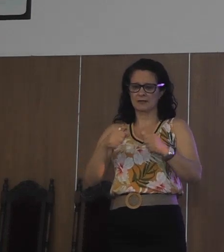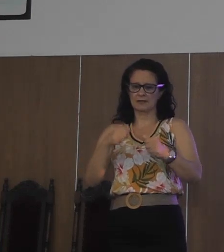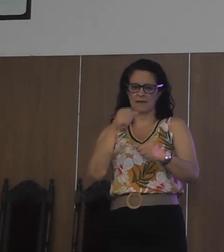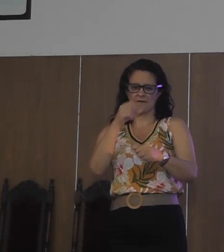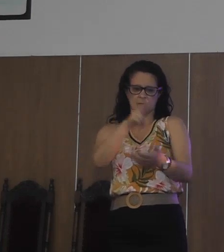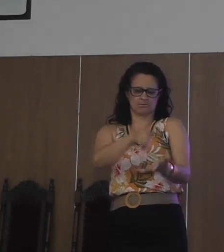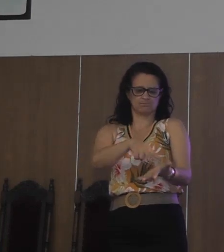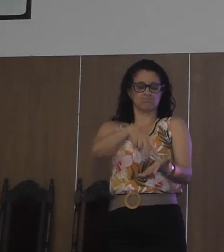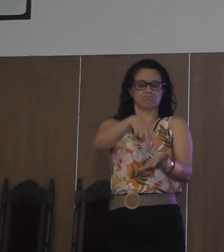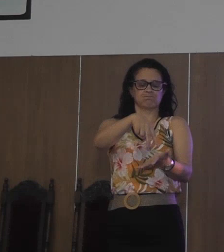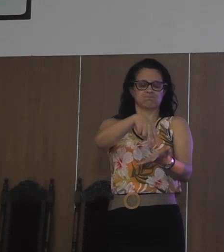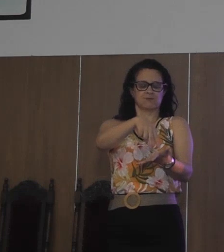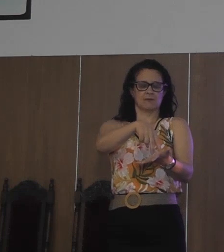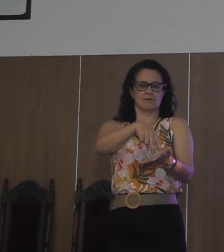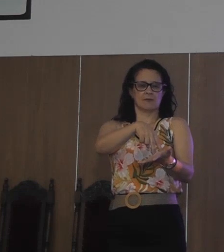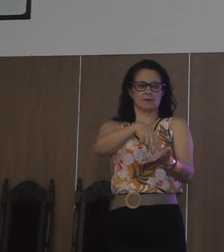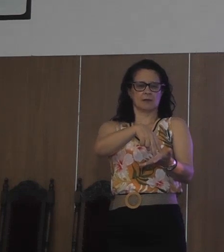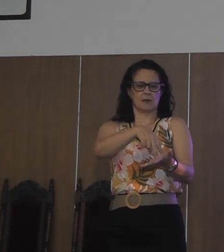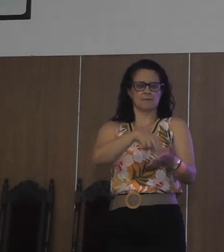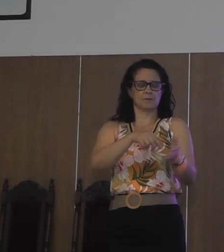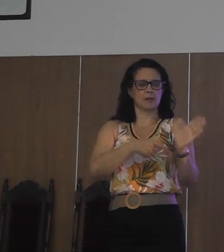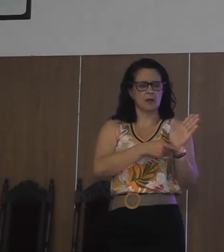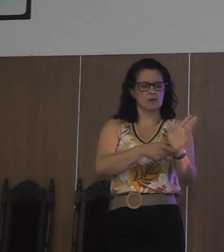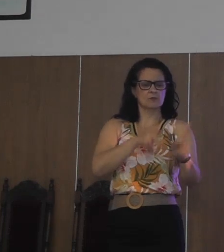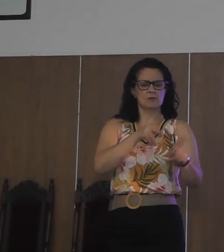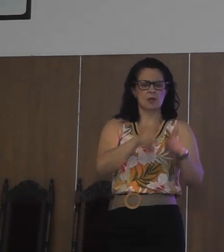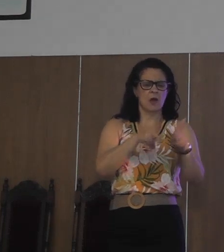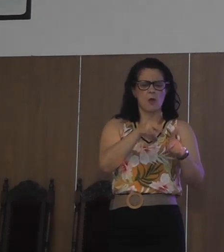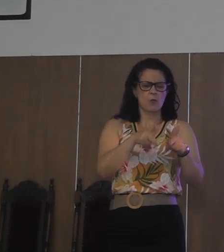terra prometida estava nas mãos de Josué.